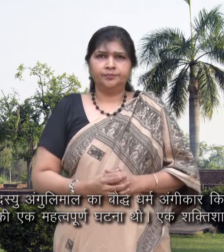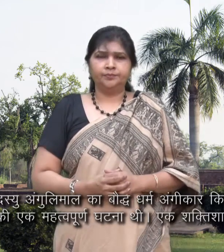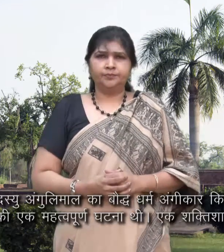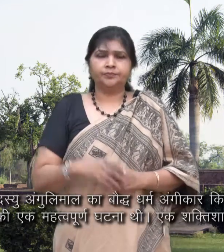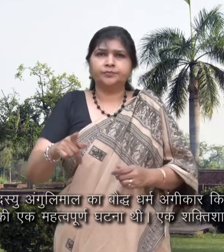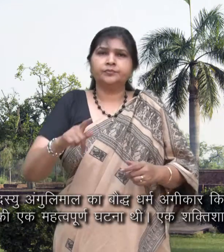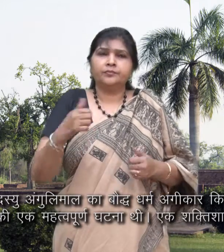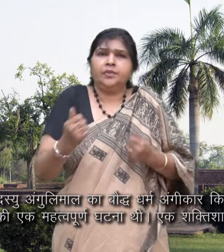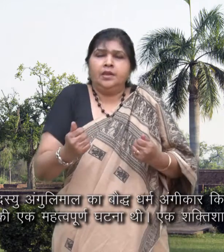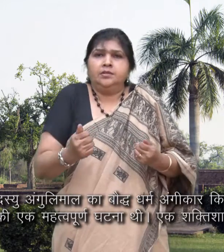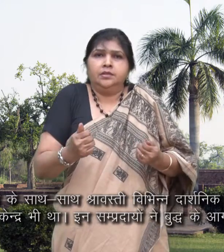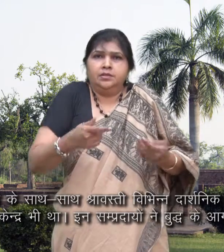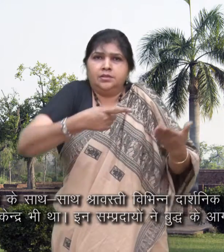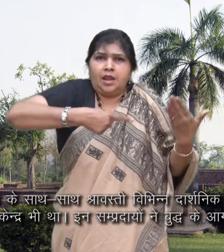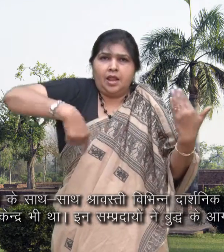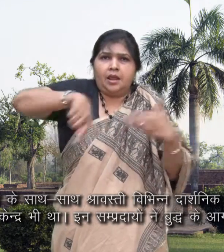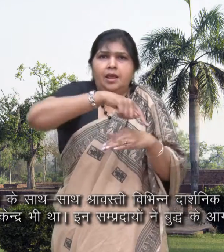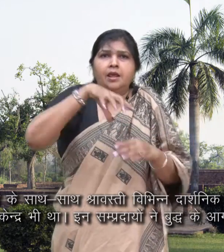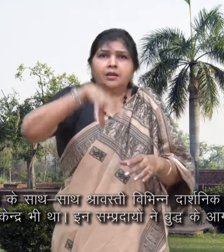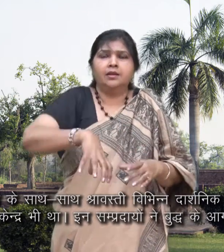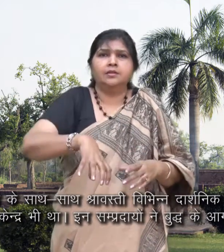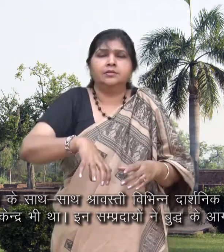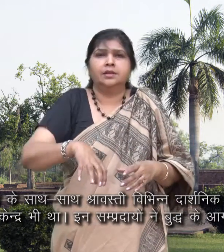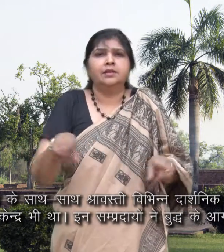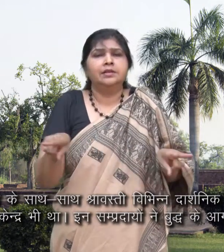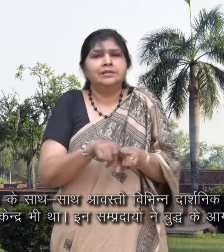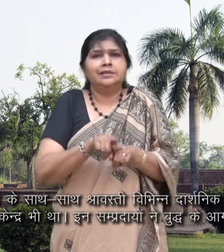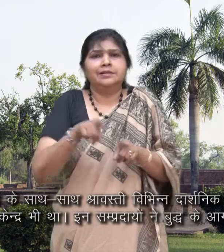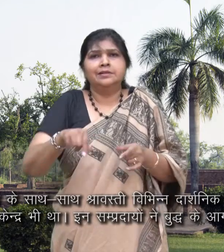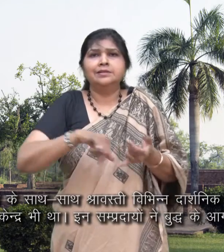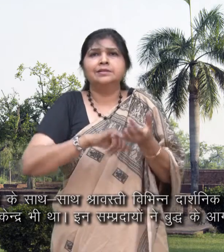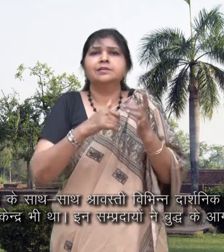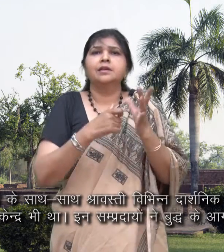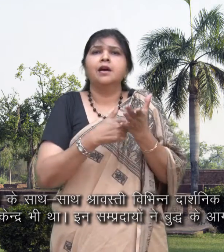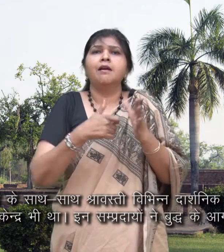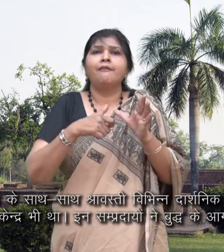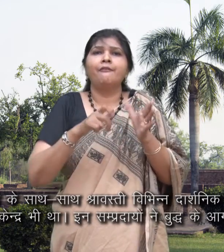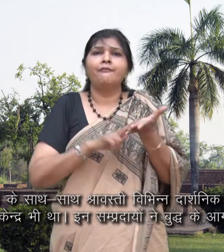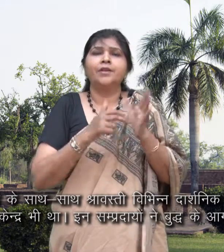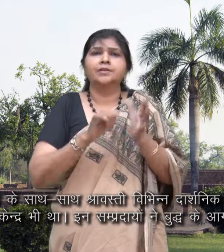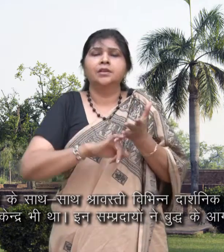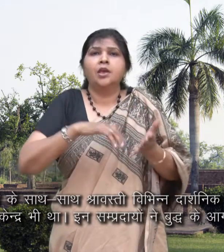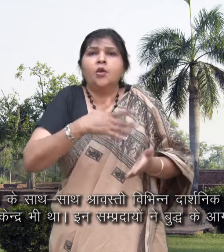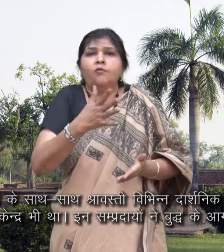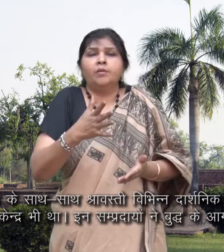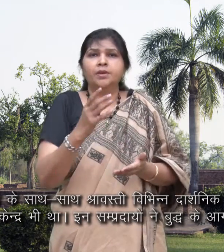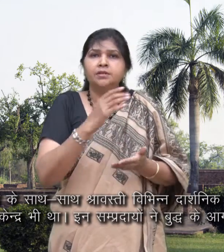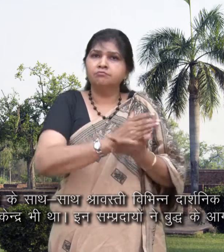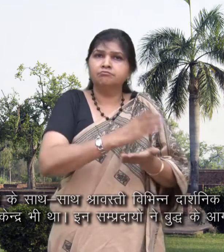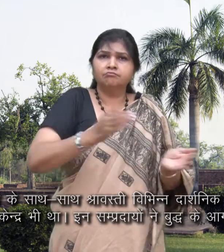एक शक्तिशाली राज्य की राजधानी होने के साथ साथ श्रावस्ती विभिन्न दार्शनिक संप्रदायों का एक प्रमुख केंद्र